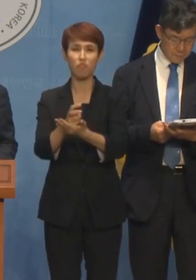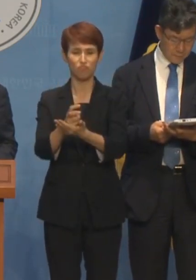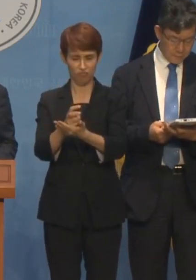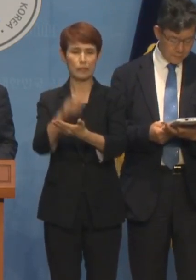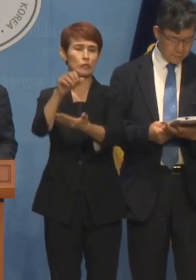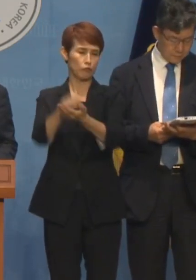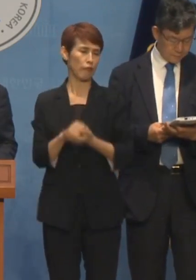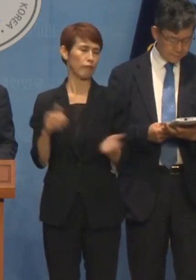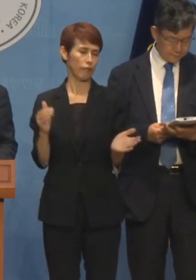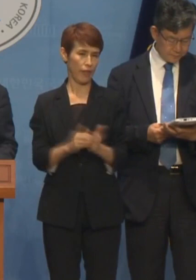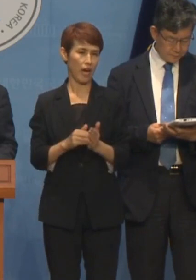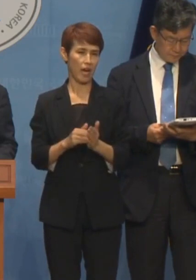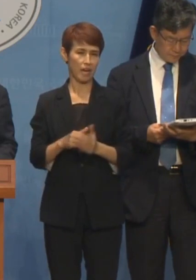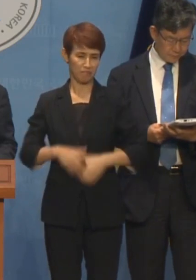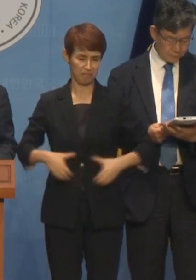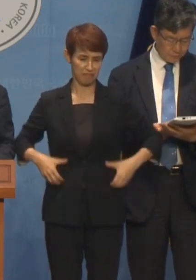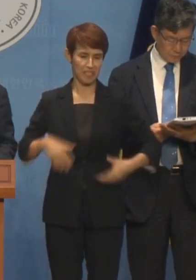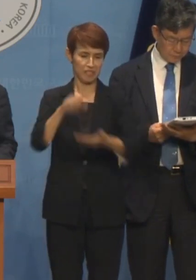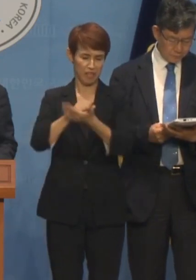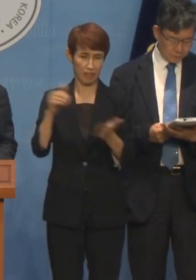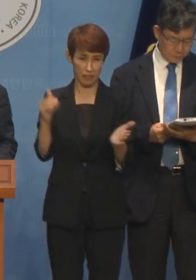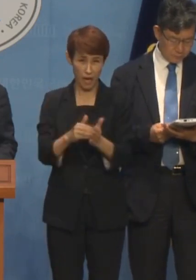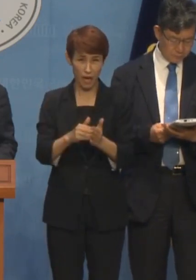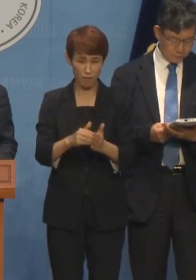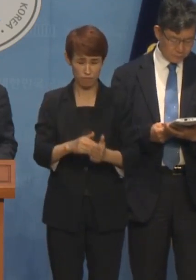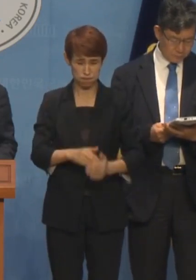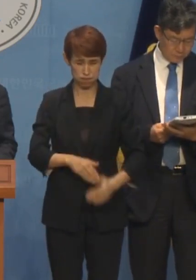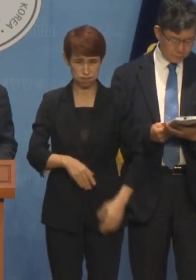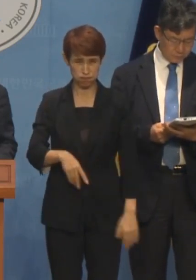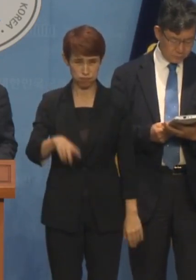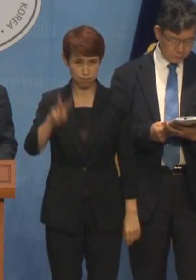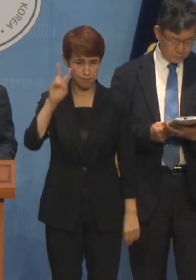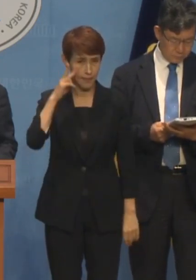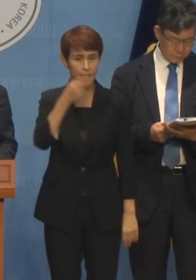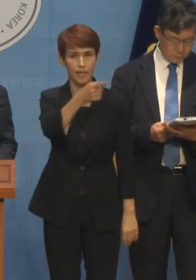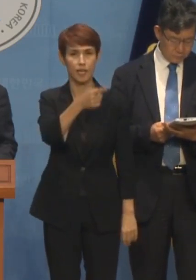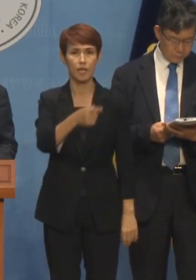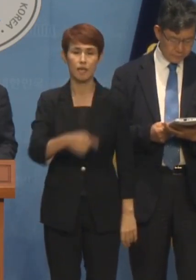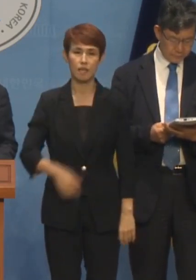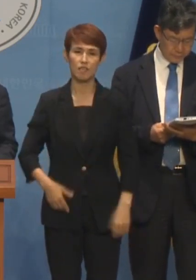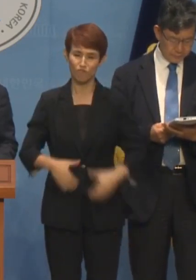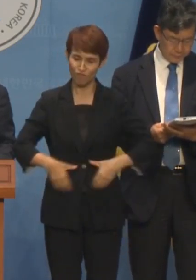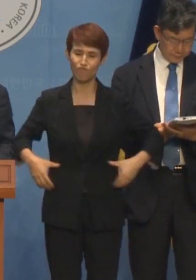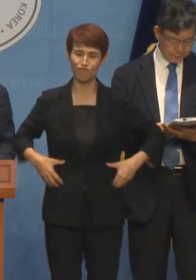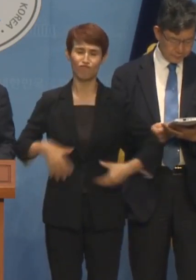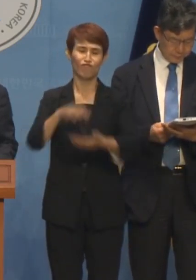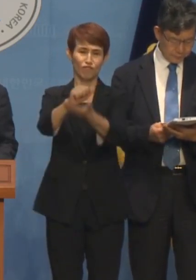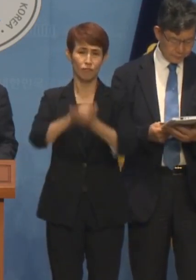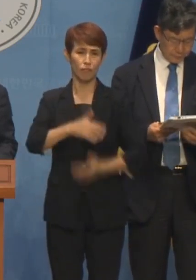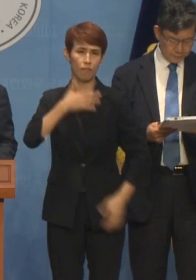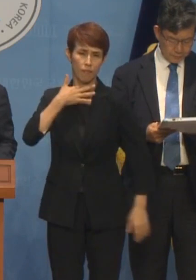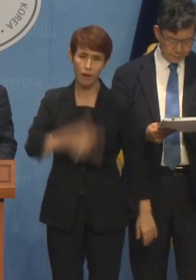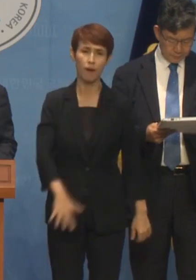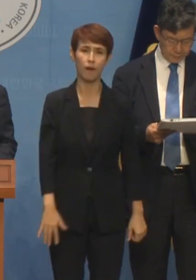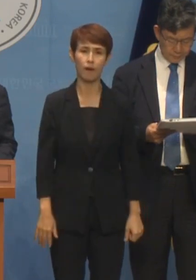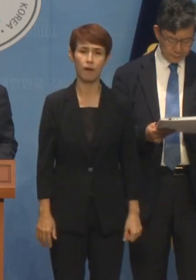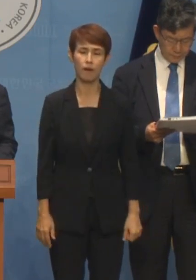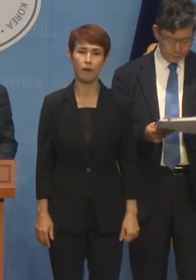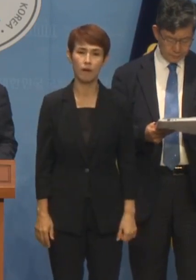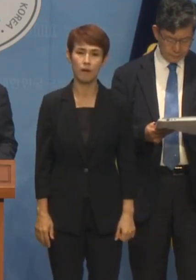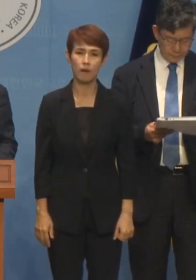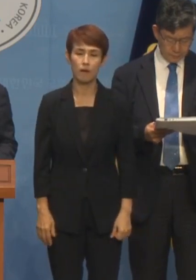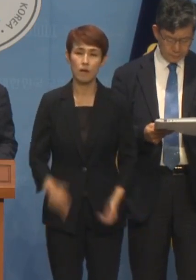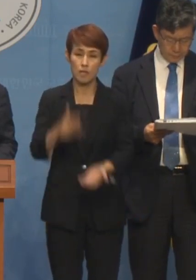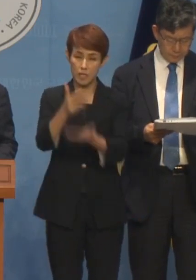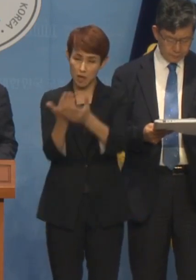주장합니다. 착각도 유분수입니다. 절대로 과감하게 수용하지 않았습니다.